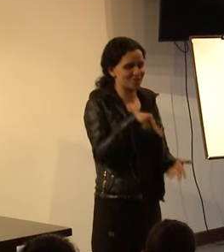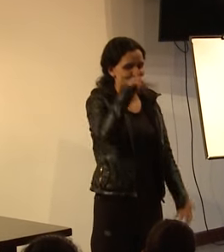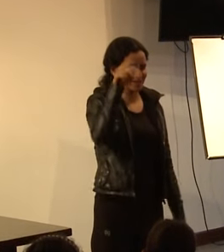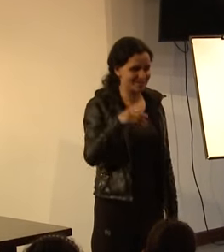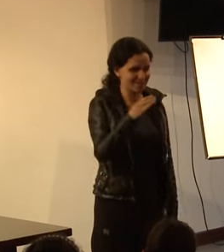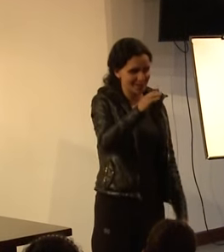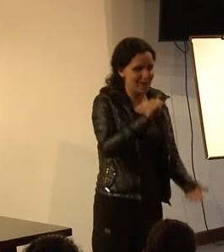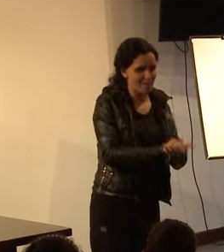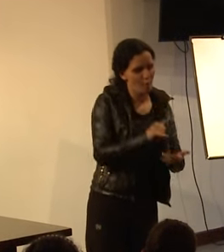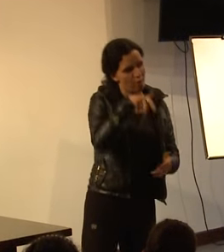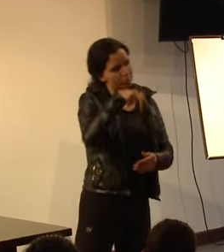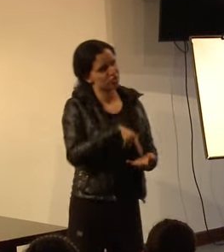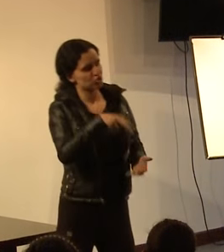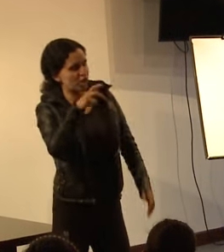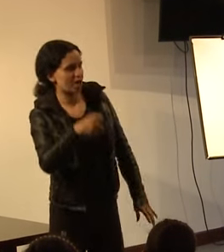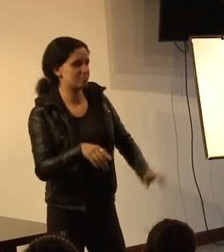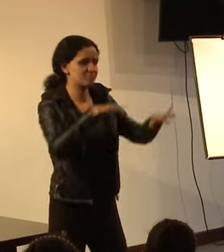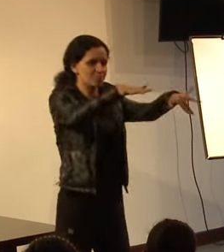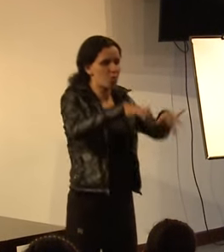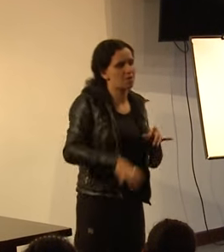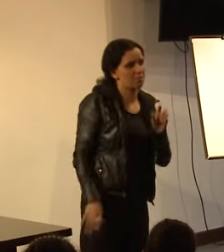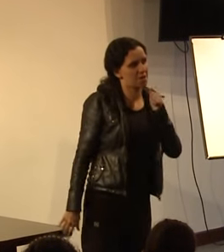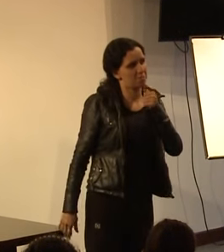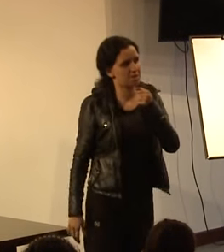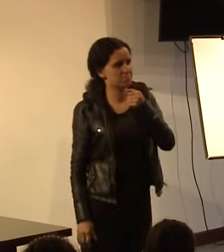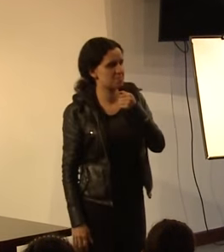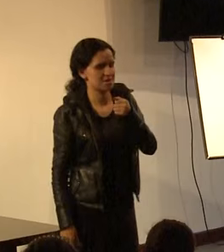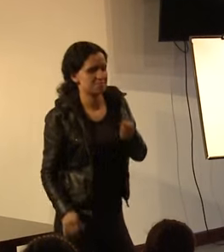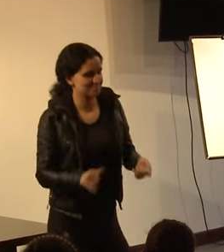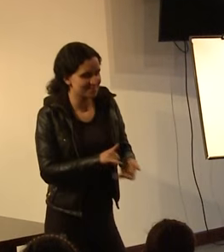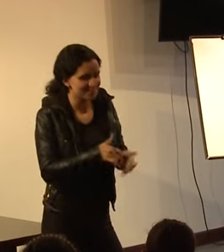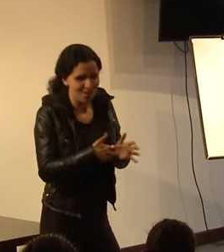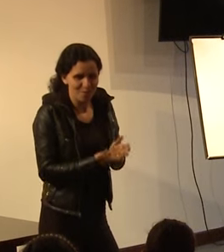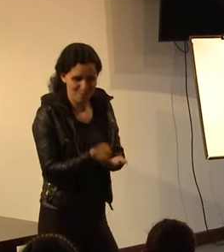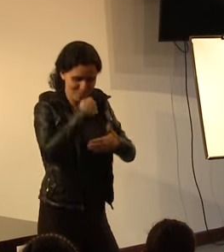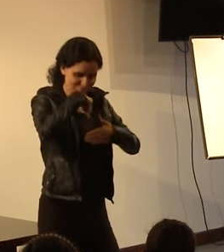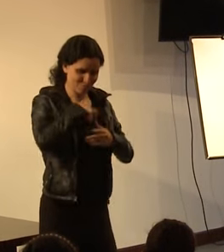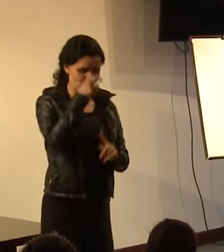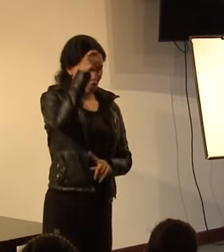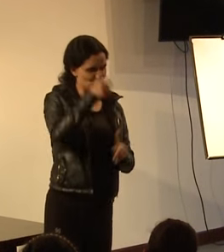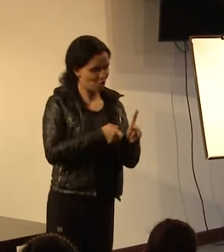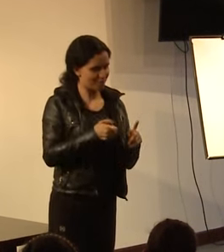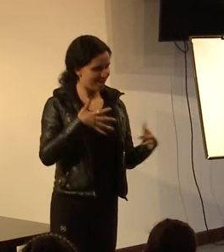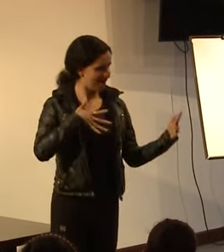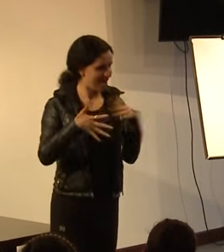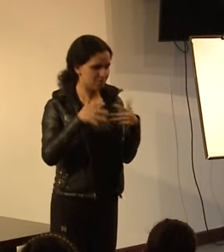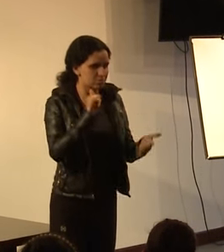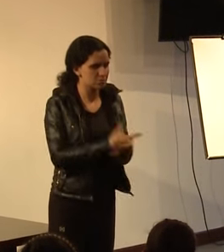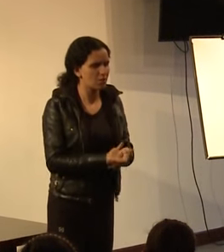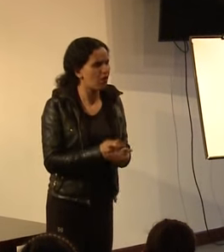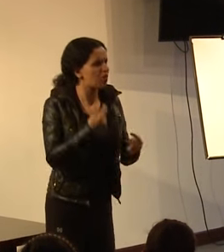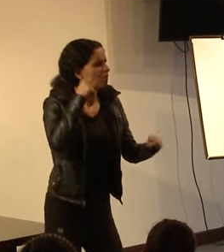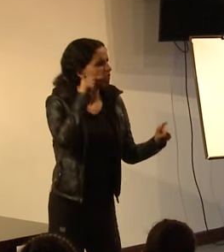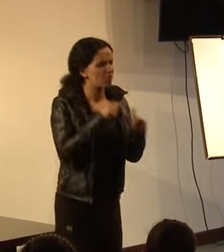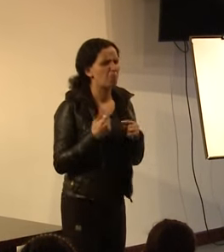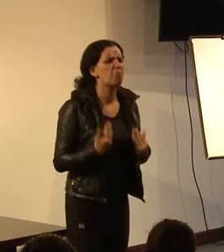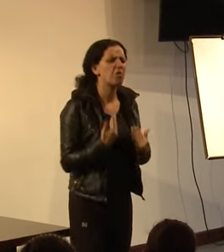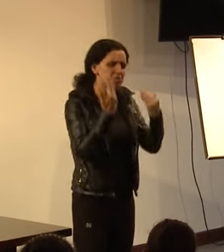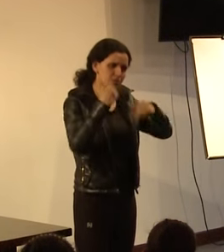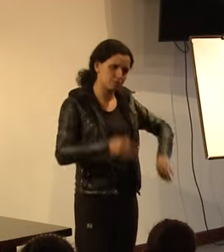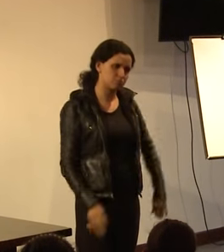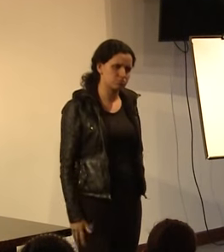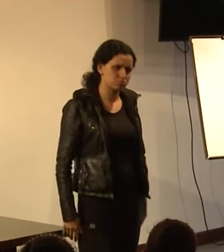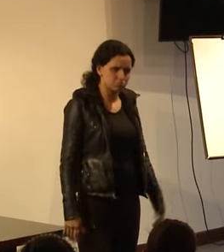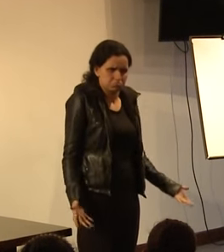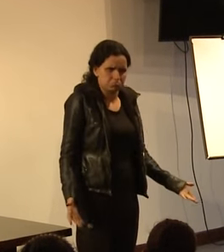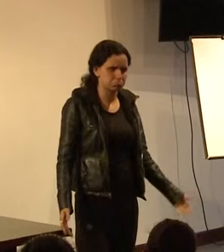es un parlamento, tiene un público, es la misma cosa. Es la misma cosa, por lo tanto uno tiene que asumirse un poco de ese rol. Pues ¿para qué le sirve a uno eso? ¿Para qué me sirve a mí estudiar teatro? ¿Para qué me sirve a